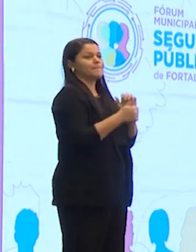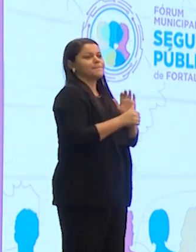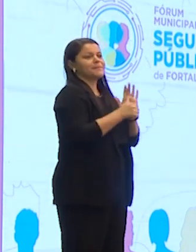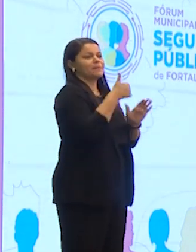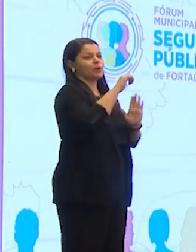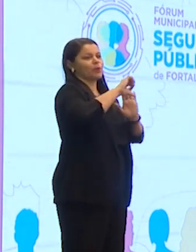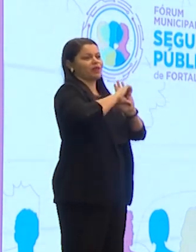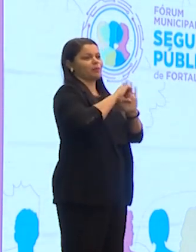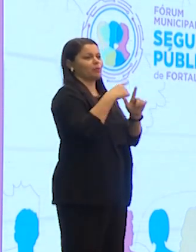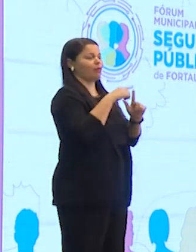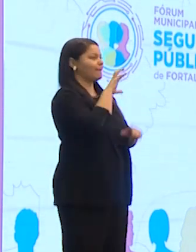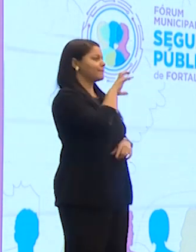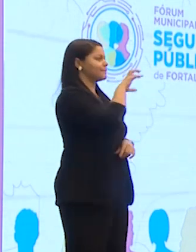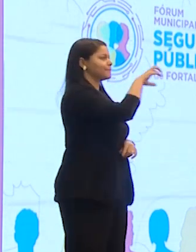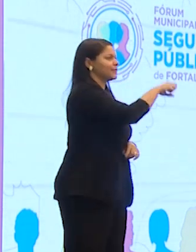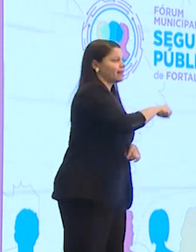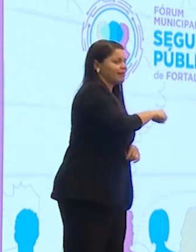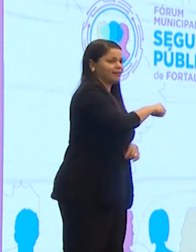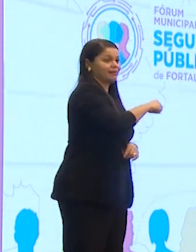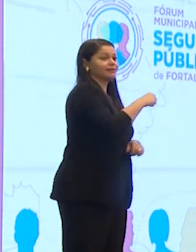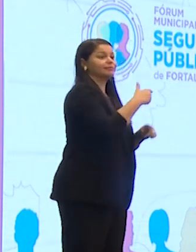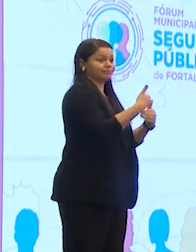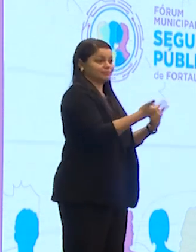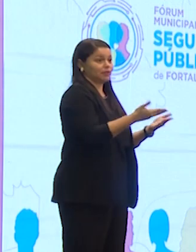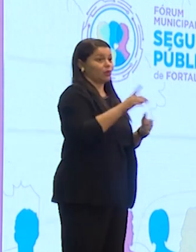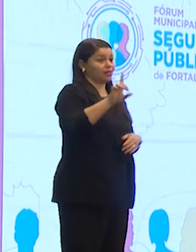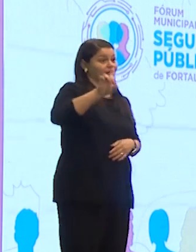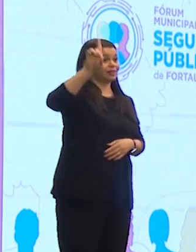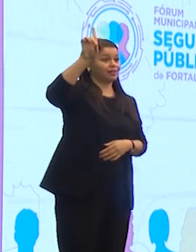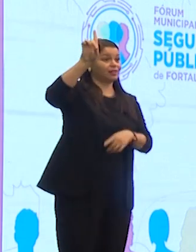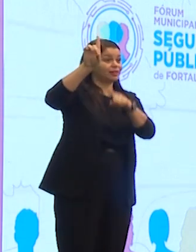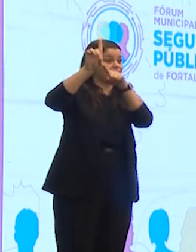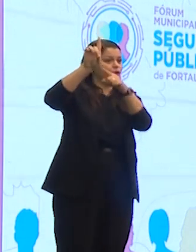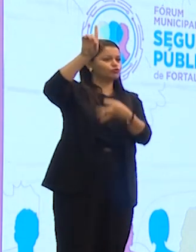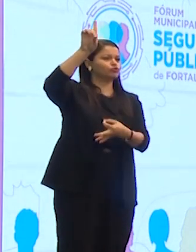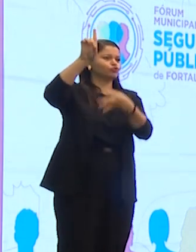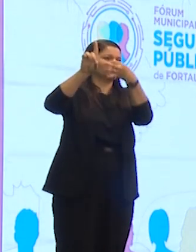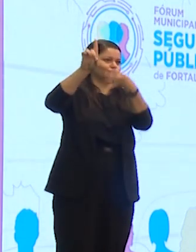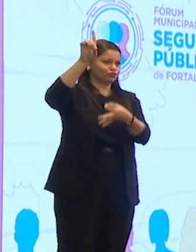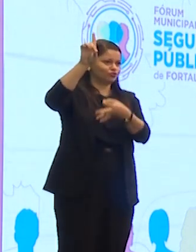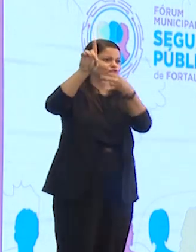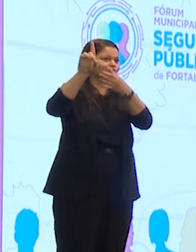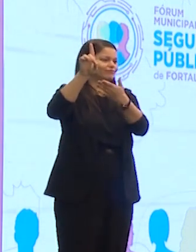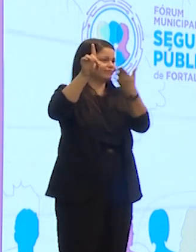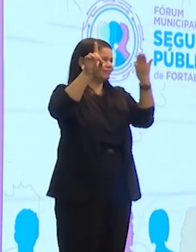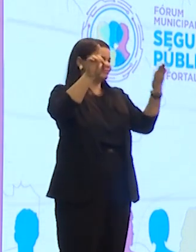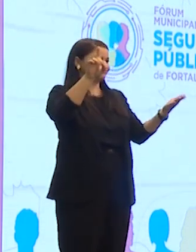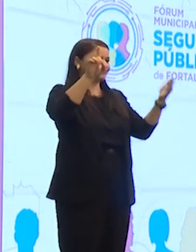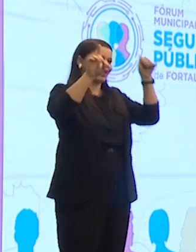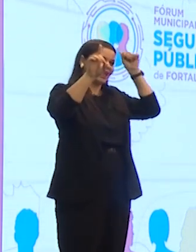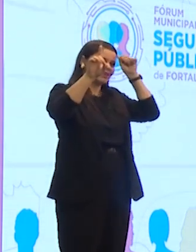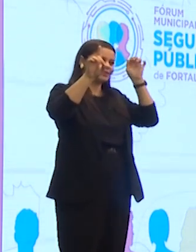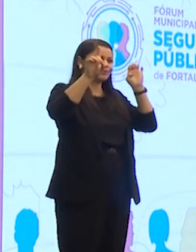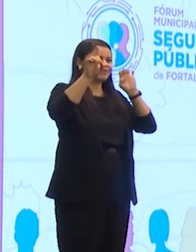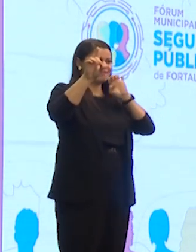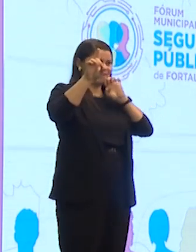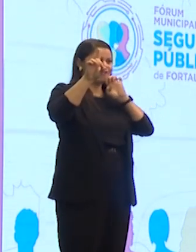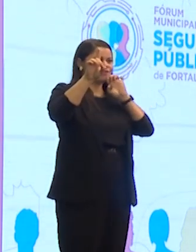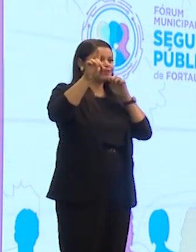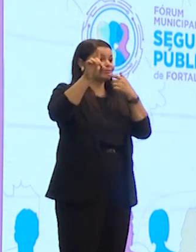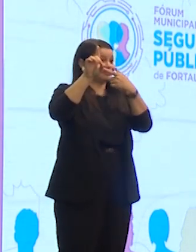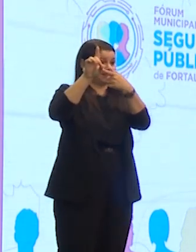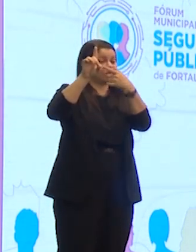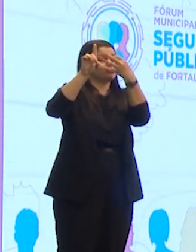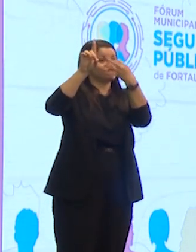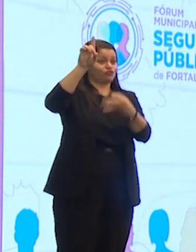julgamento. Porque Deus, quando julga Adão, Eva e a serpente, cumpre todos os princípios